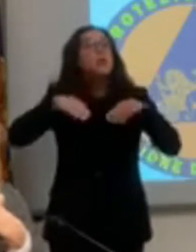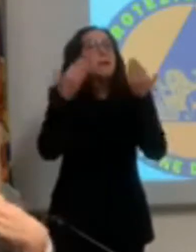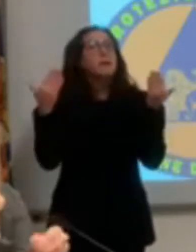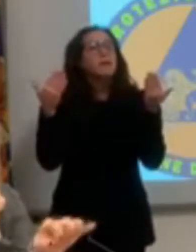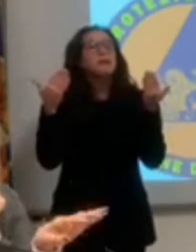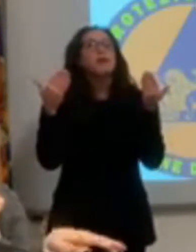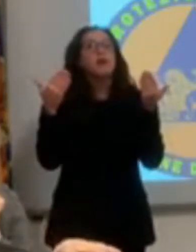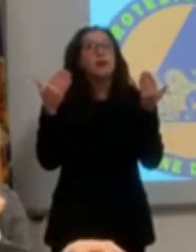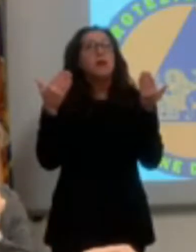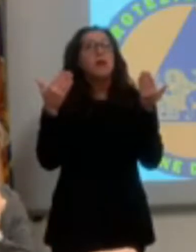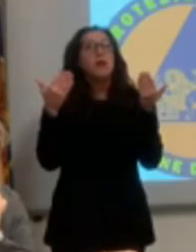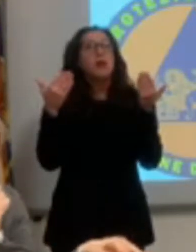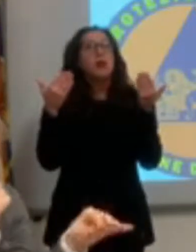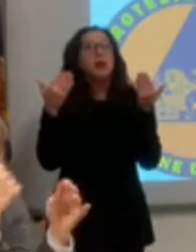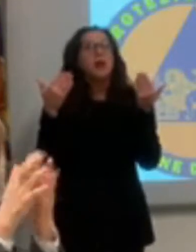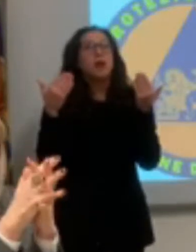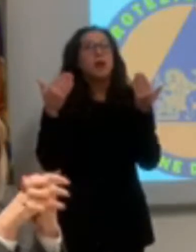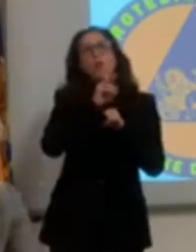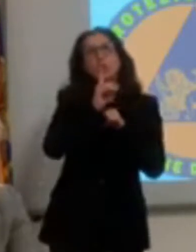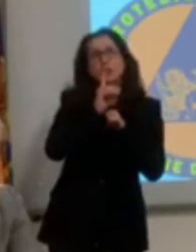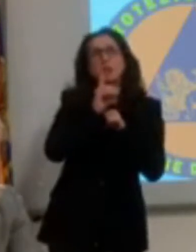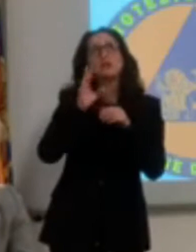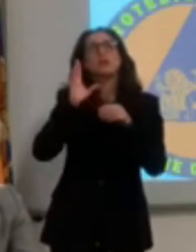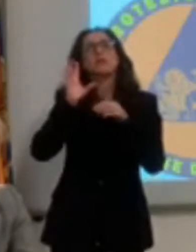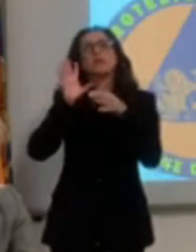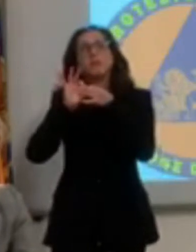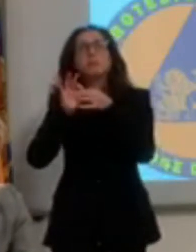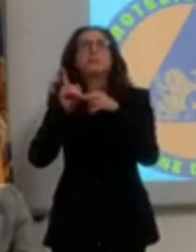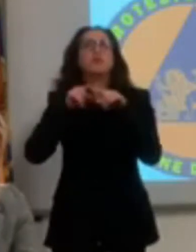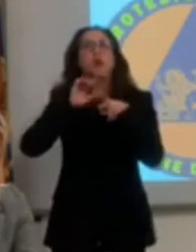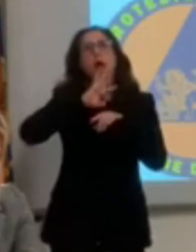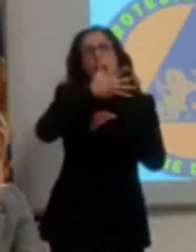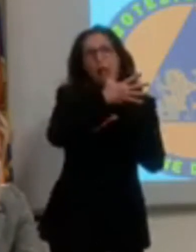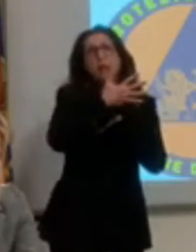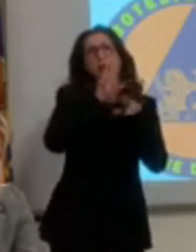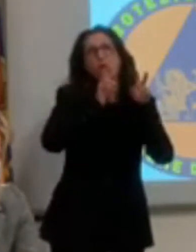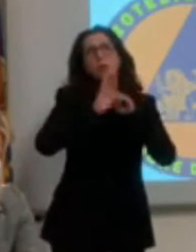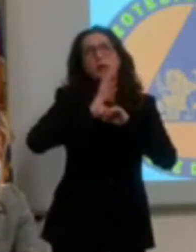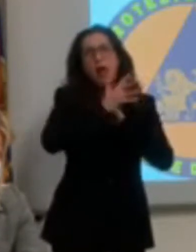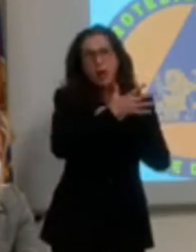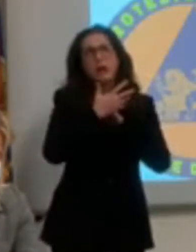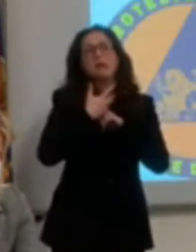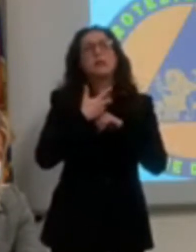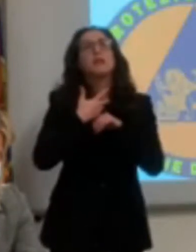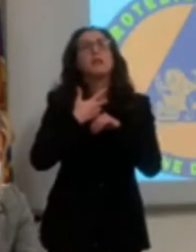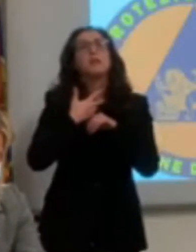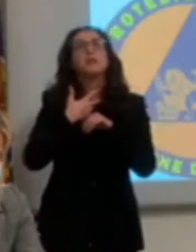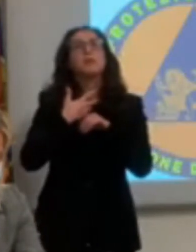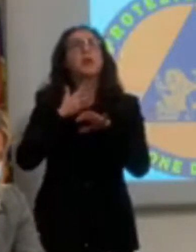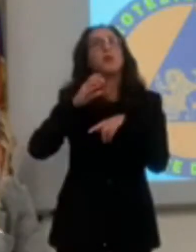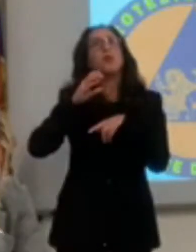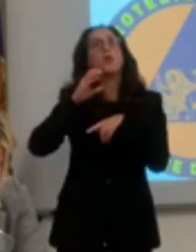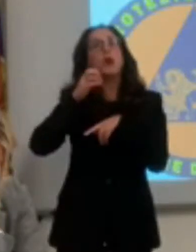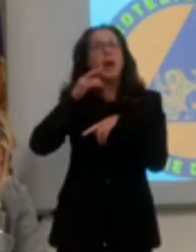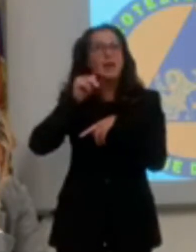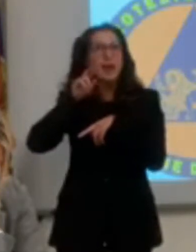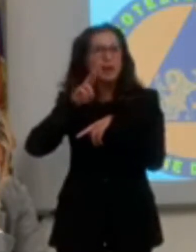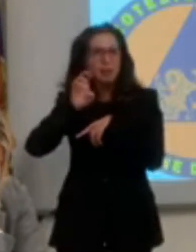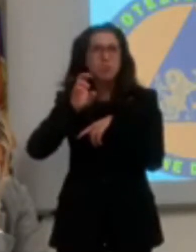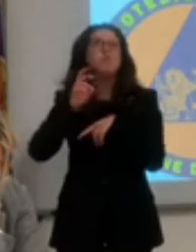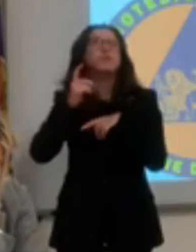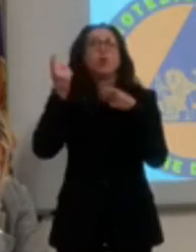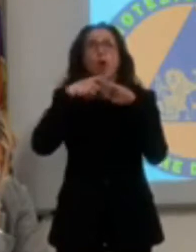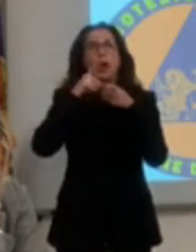mattinata di videoconferenze per quelle covi del abbiamo avuto con i colleghi presidenti di regione quale si è parlato